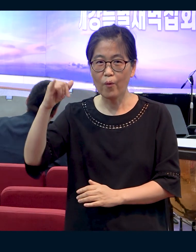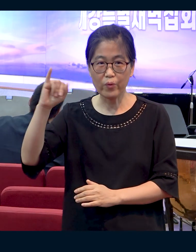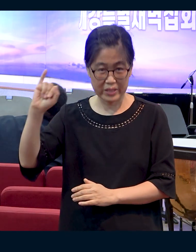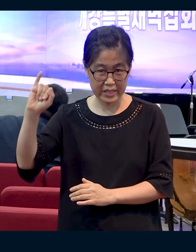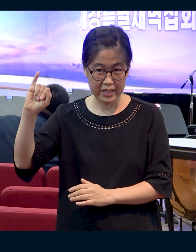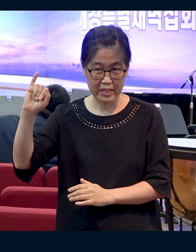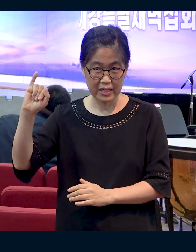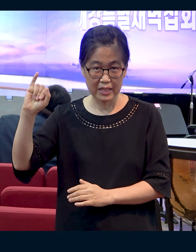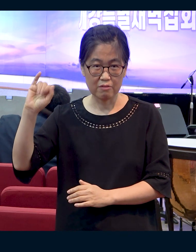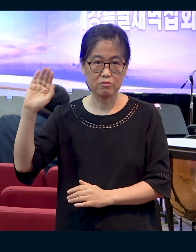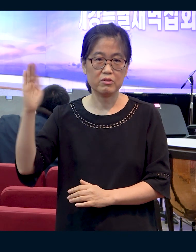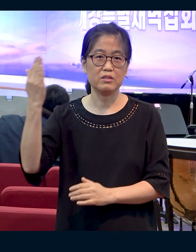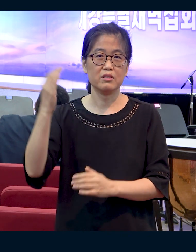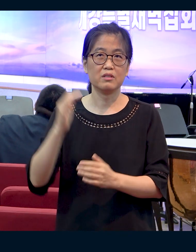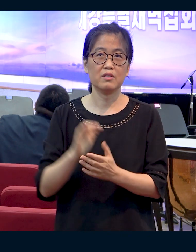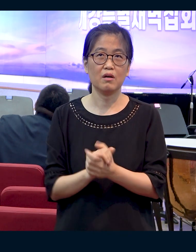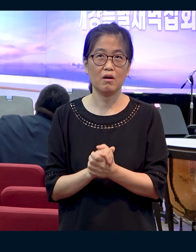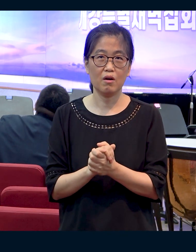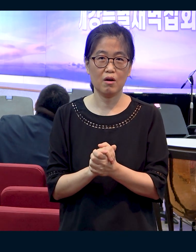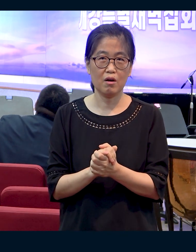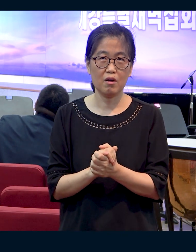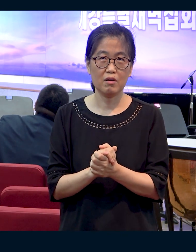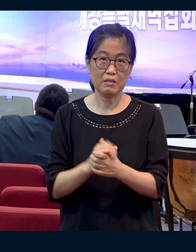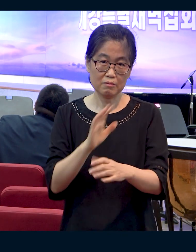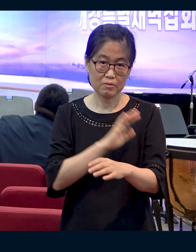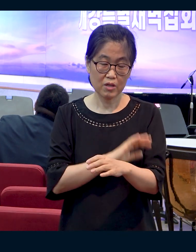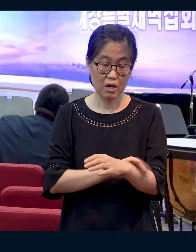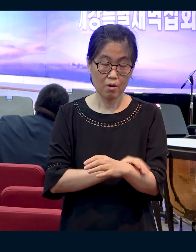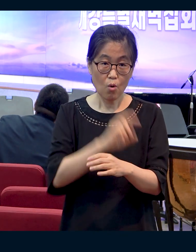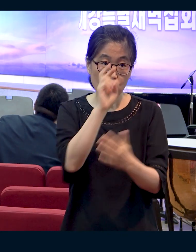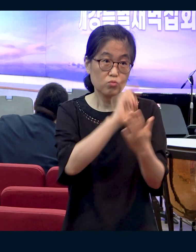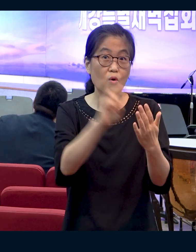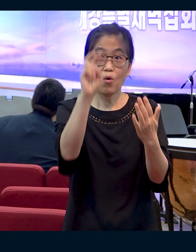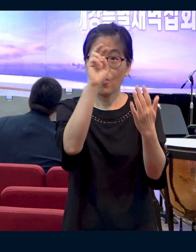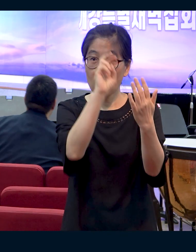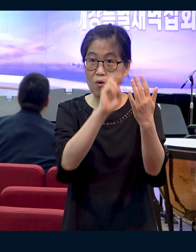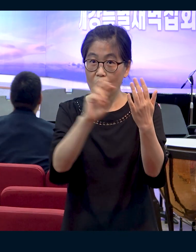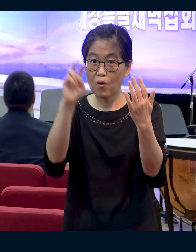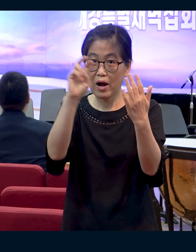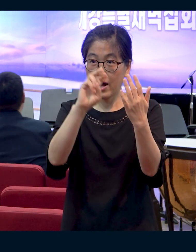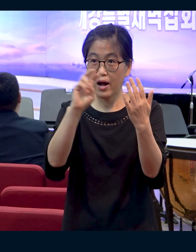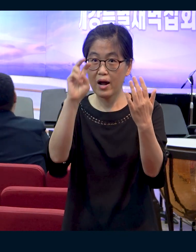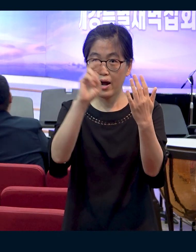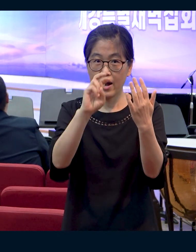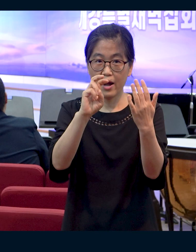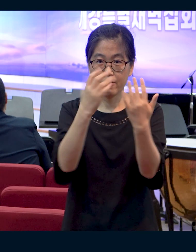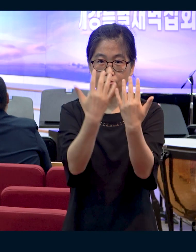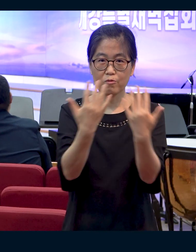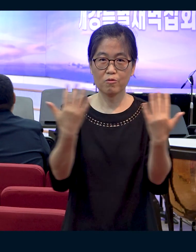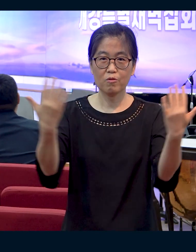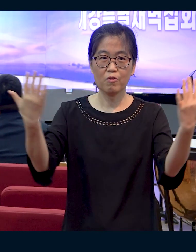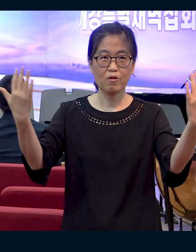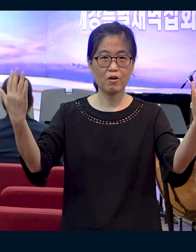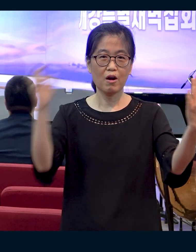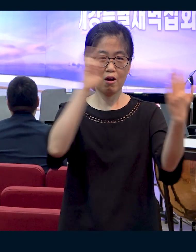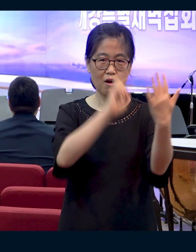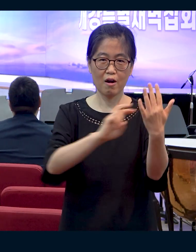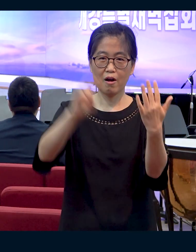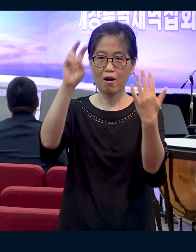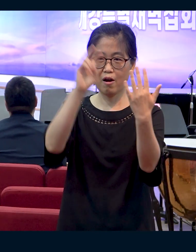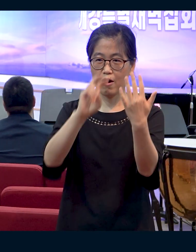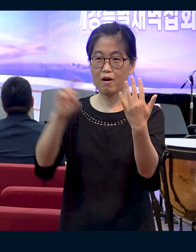그게 바로 조화로움 아니에요? 여러분, 성가대에서 서가지고 모두가 다